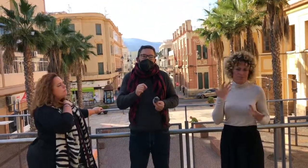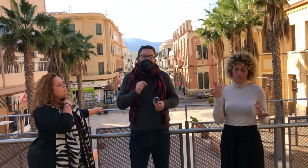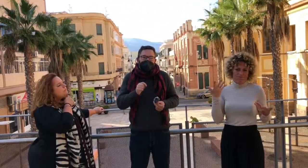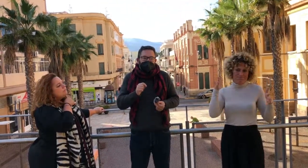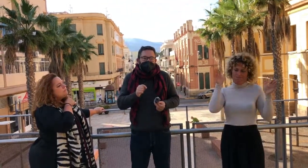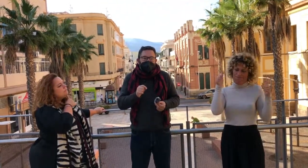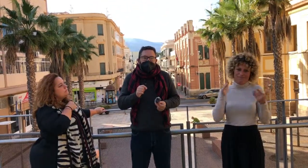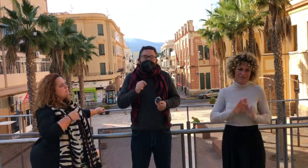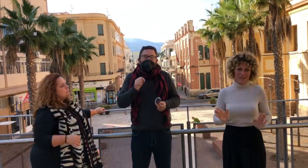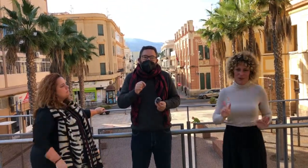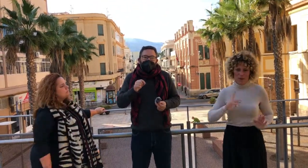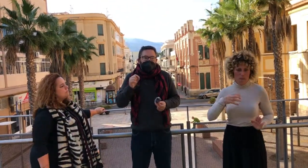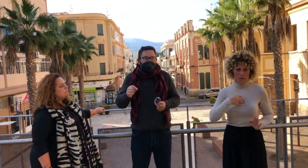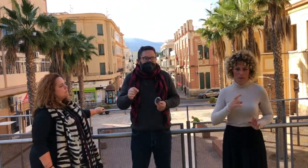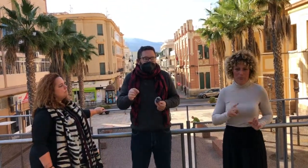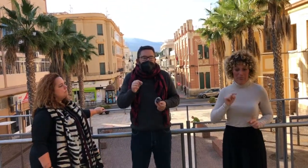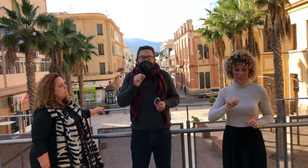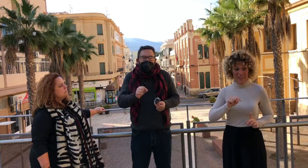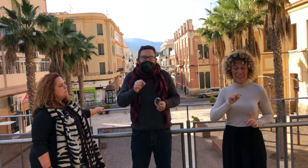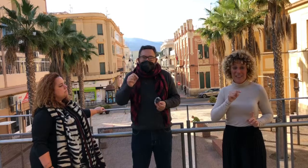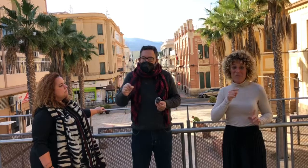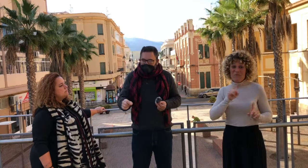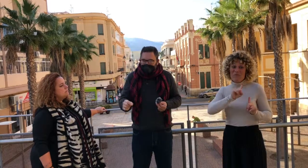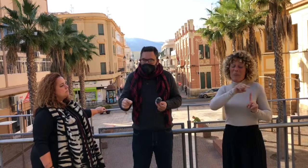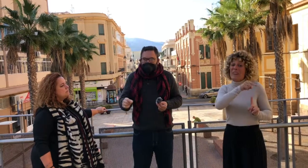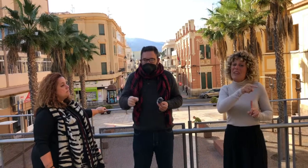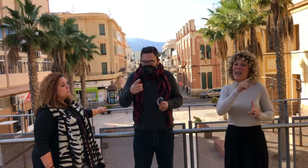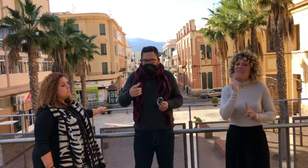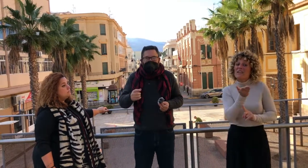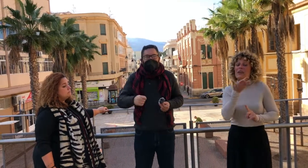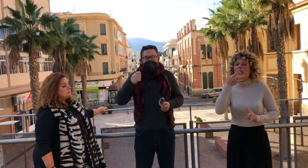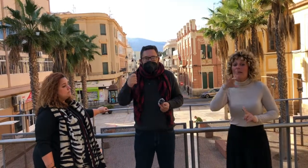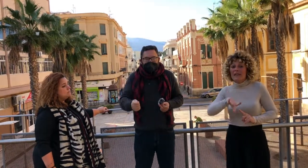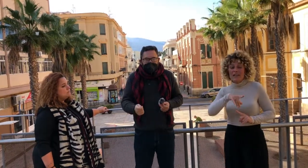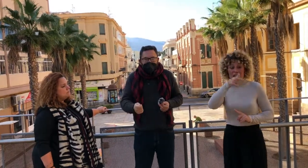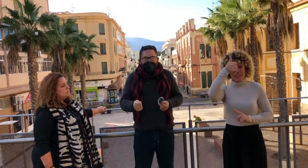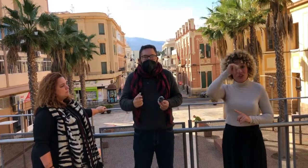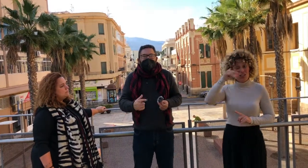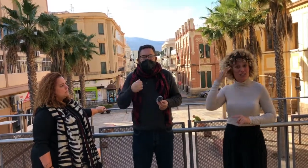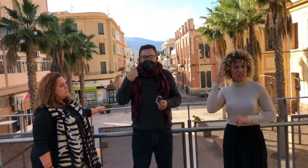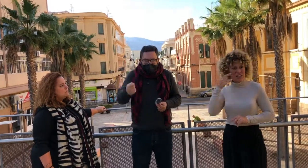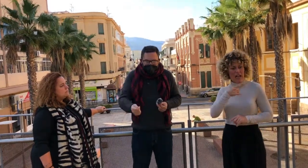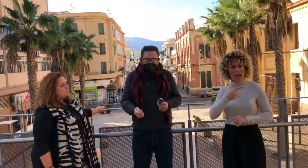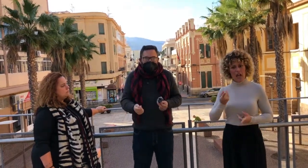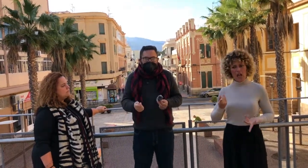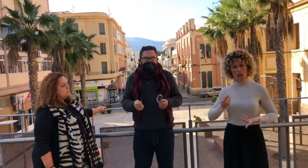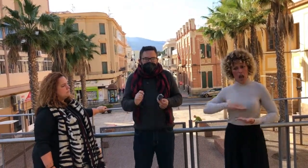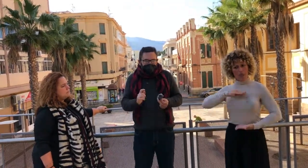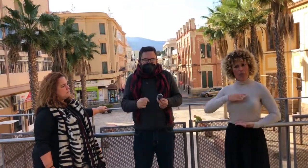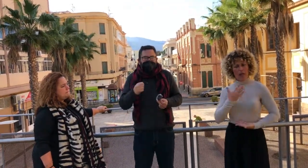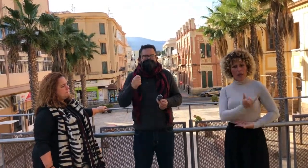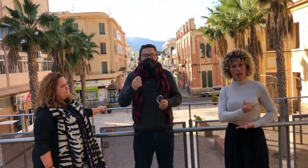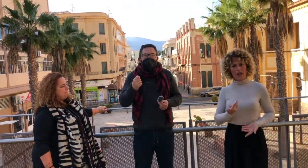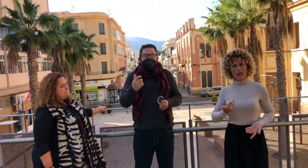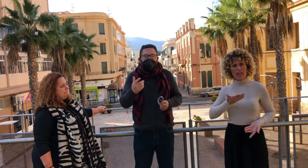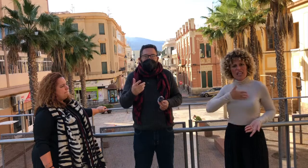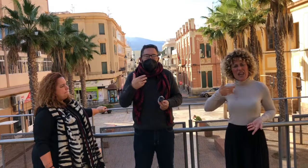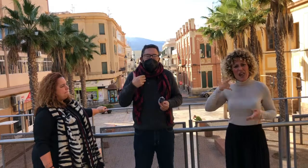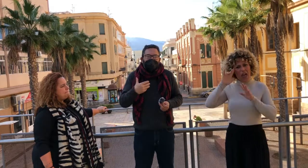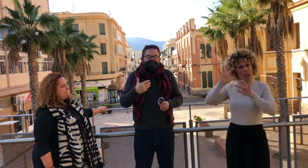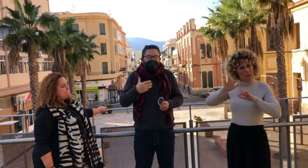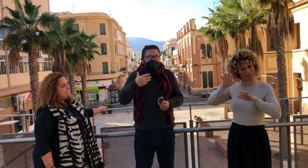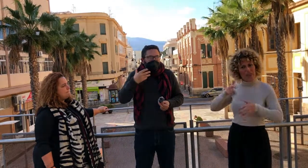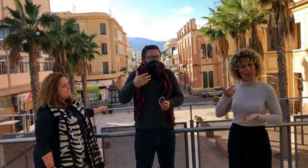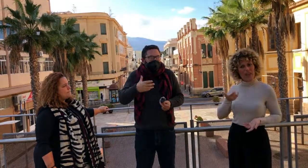nos encontramos es chicos y chicas completamente válidos, gente que quiere, que apuesta por aprender, que apuesta por rehacer